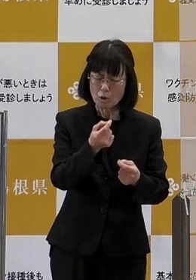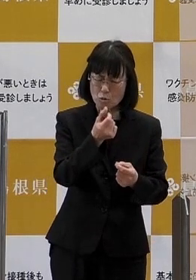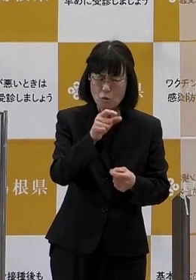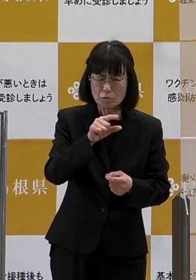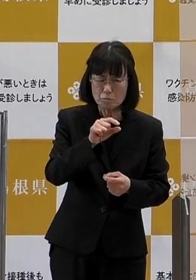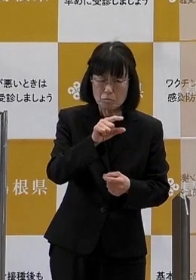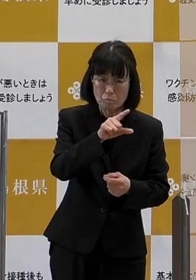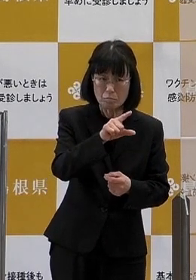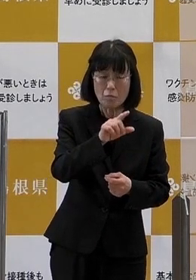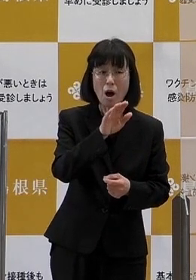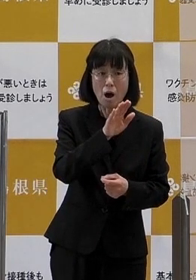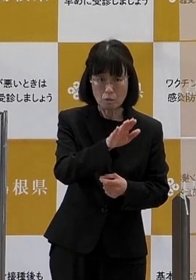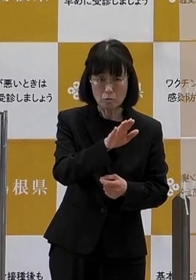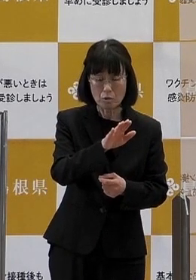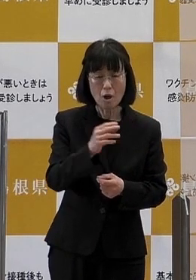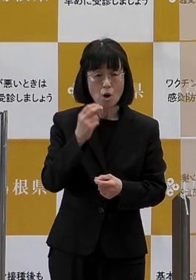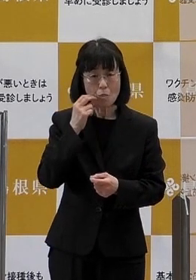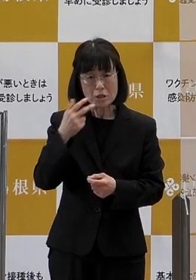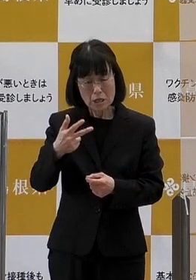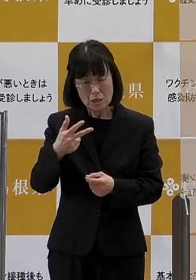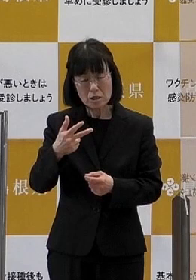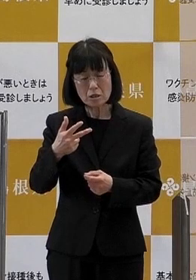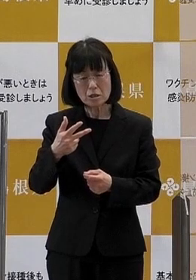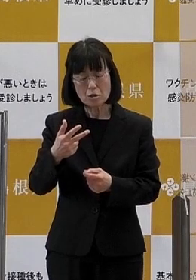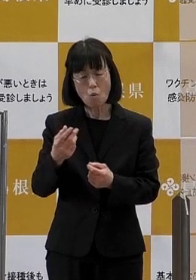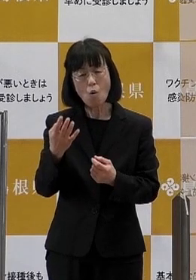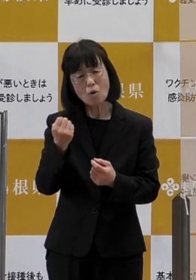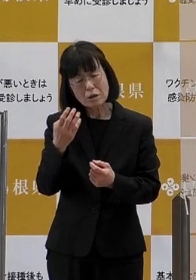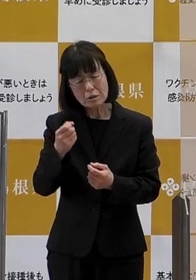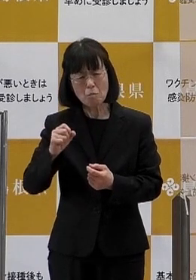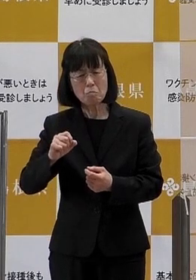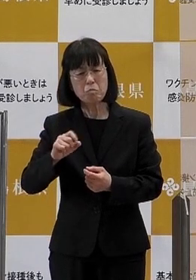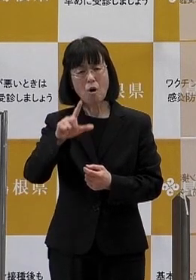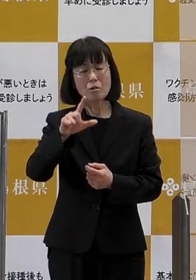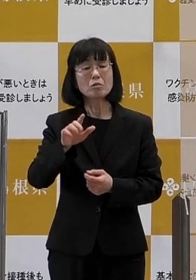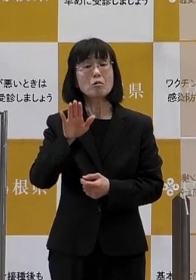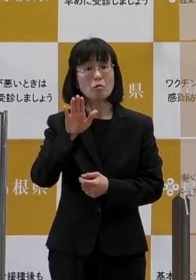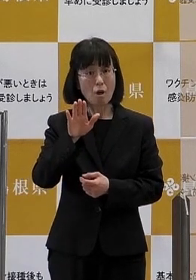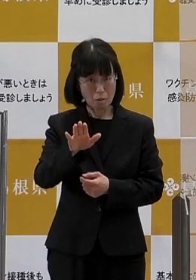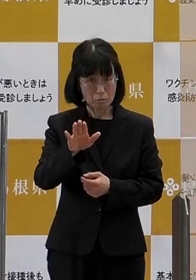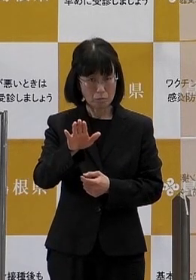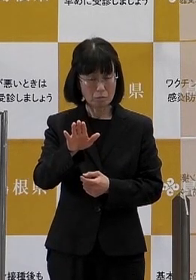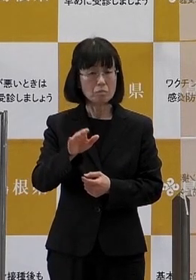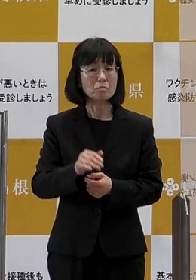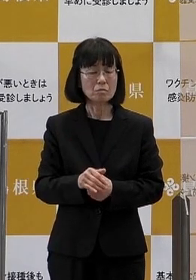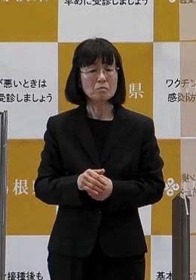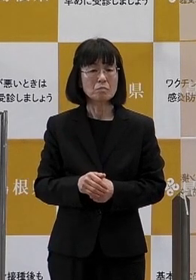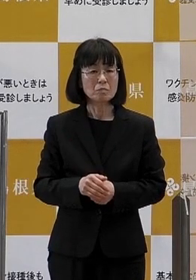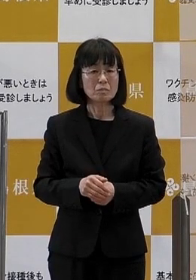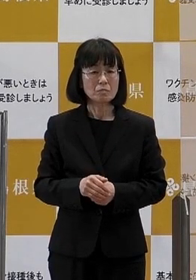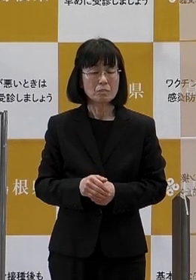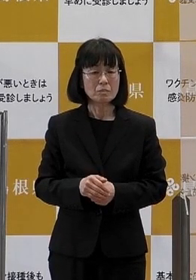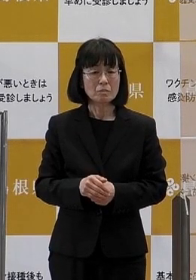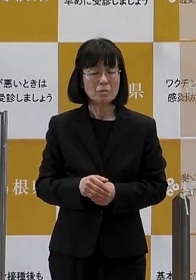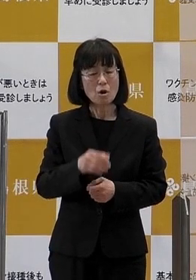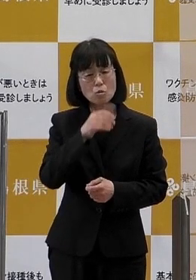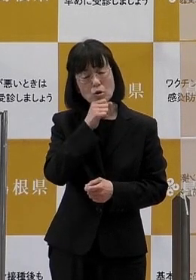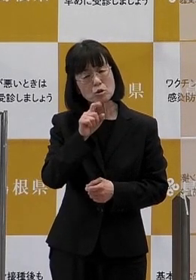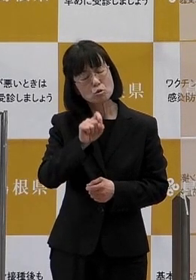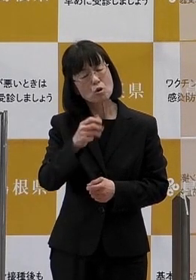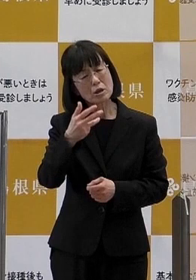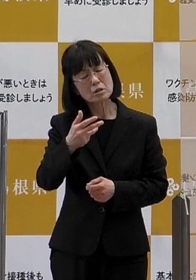ありまして、松江市の数字が急増していると。ということに伴って、先ほど申し上げた18歳以下